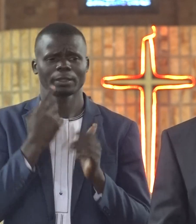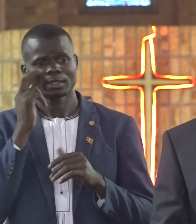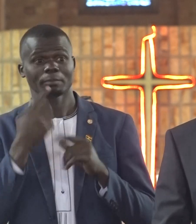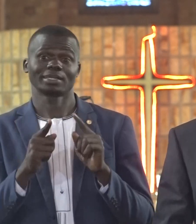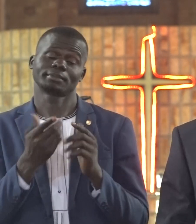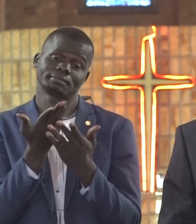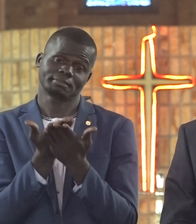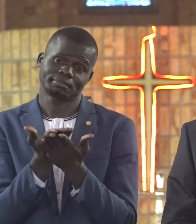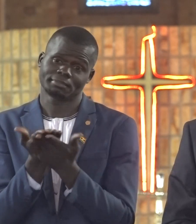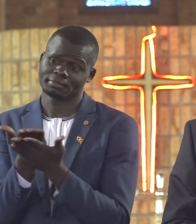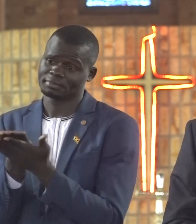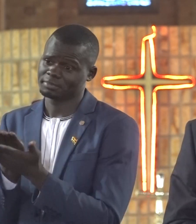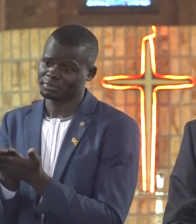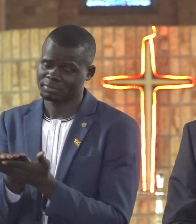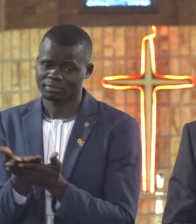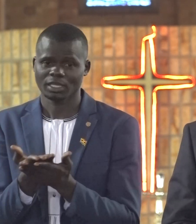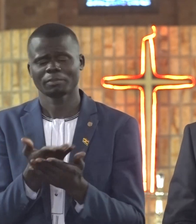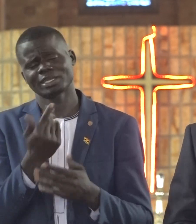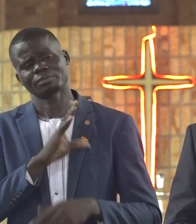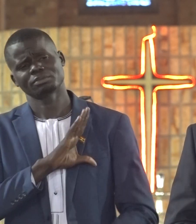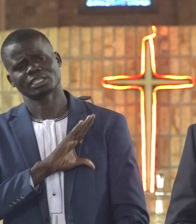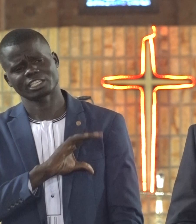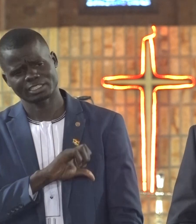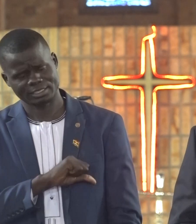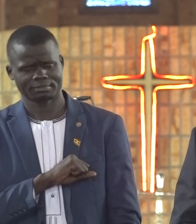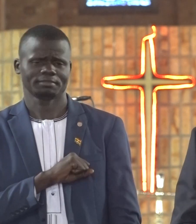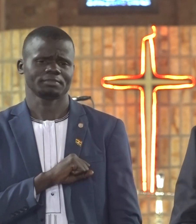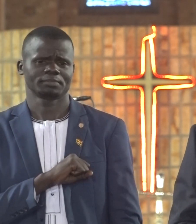Kyokka mbasaba tube bagumiikiriza,